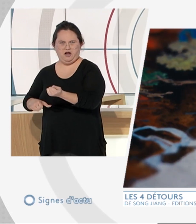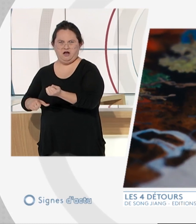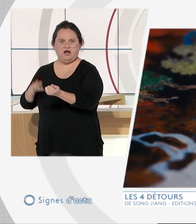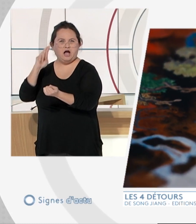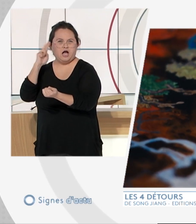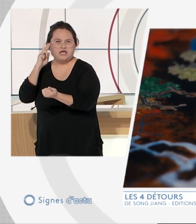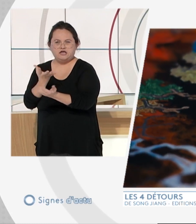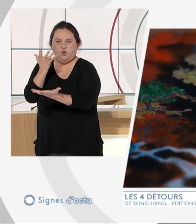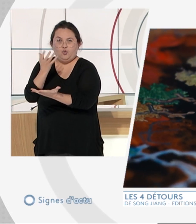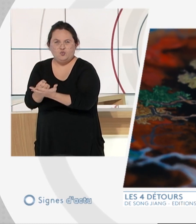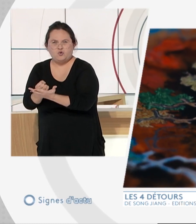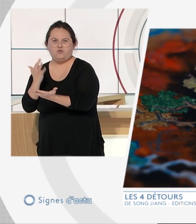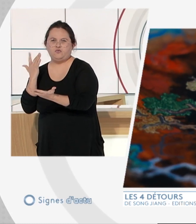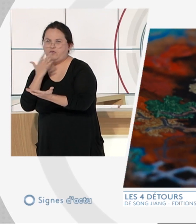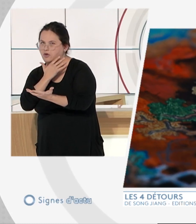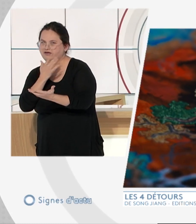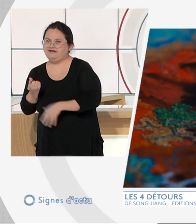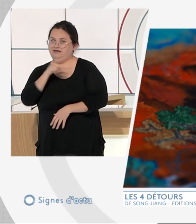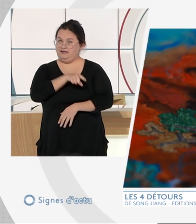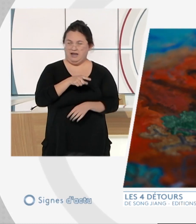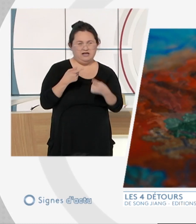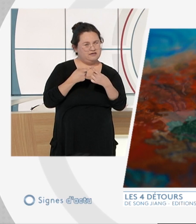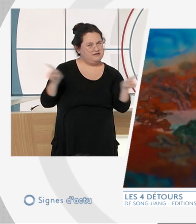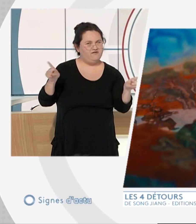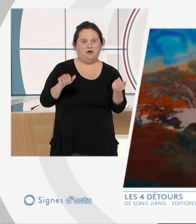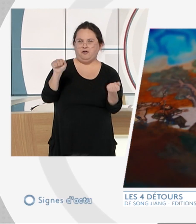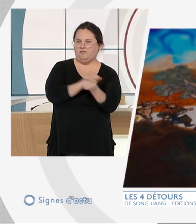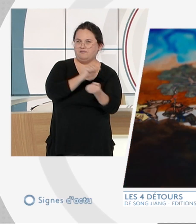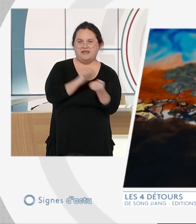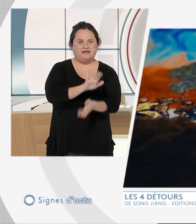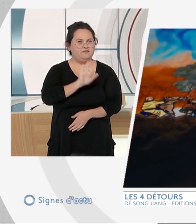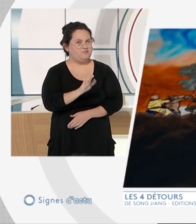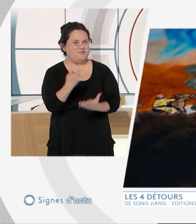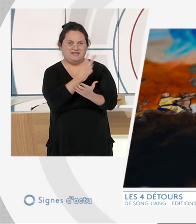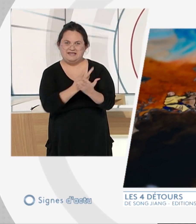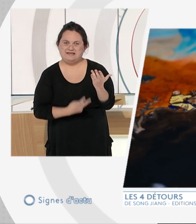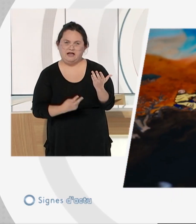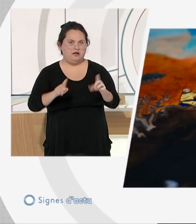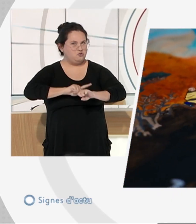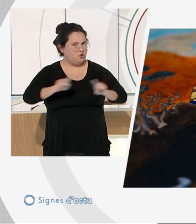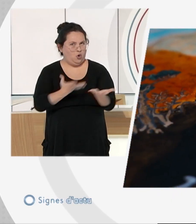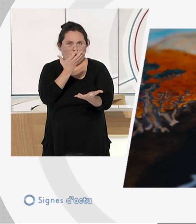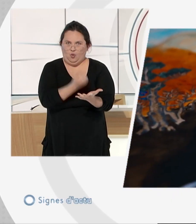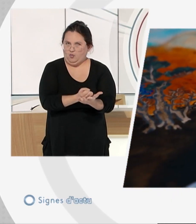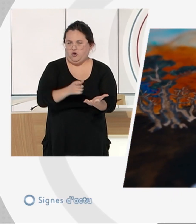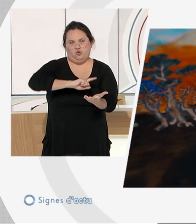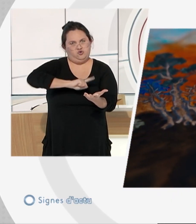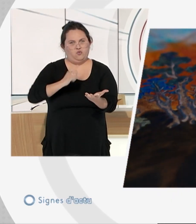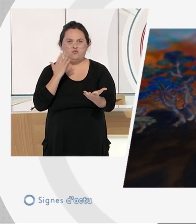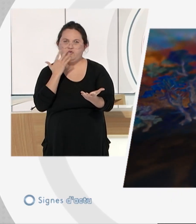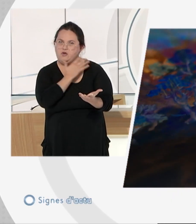sont les papiers de riz comme ça, qui ont ces propriétés-là. Là, c'est complètement l'inverse, puisque c'est un papier imperméable et justement qui n'est pas fait pour le dessin.